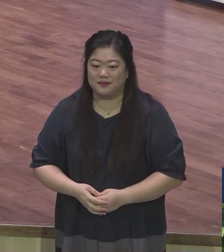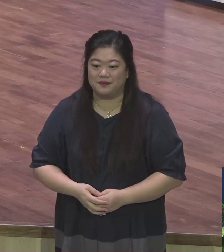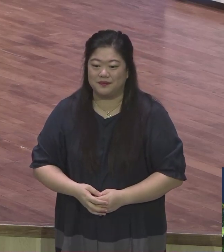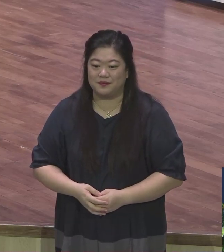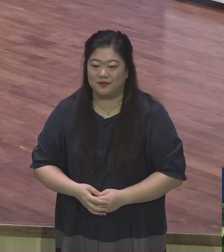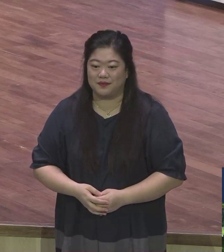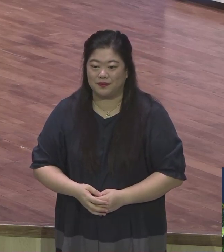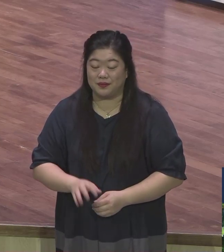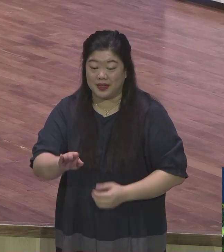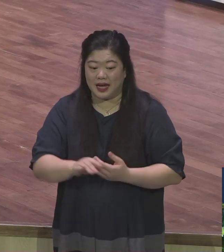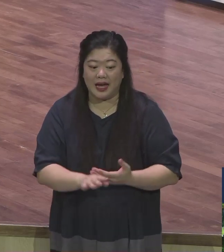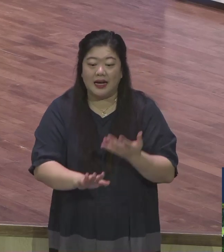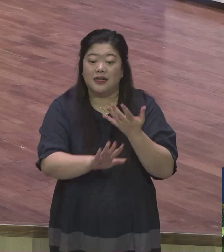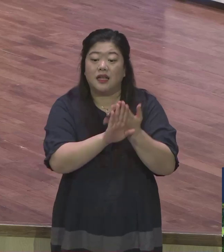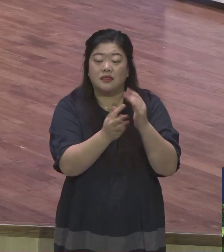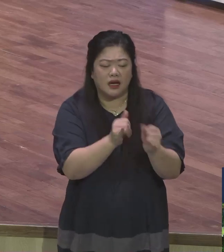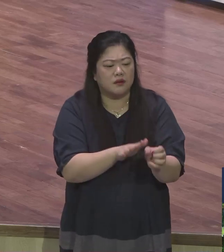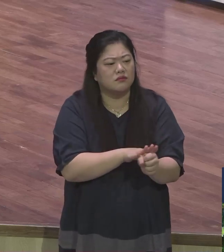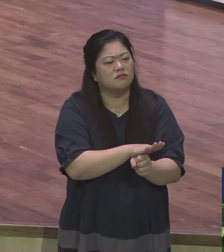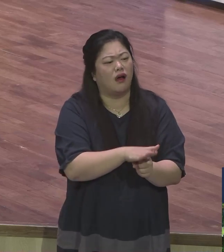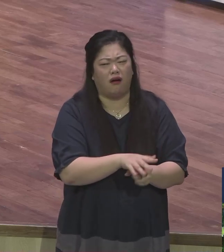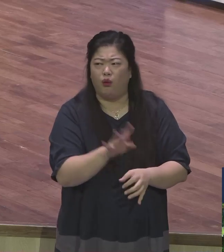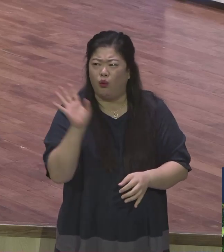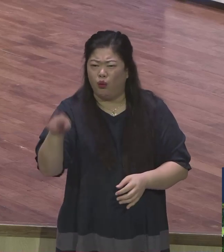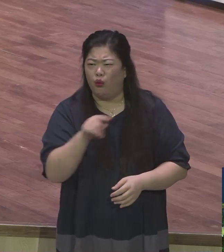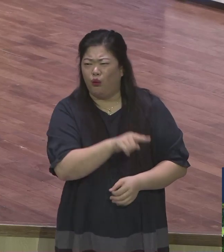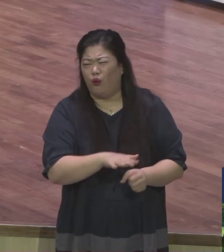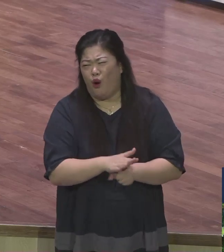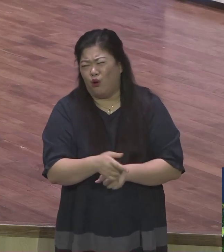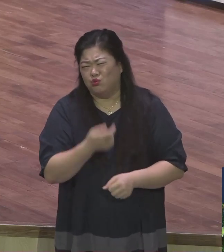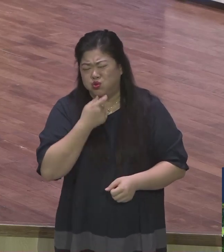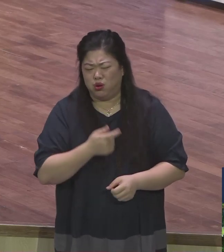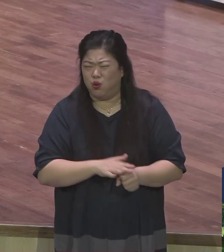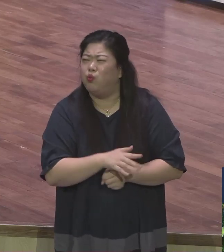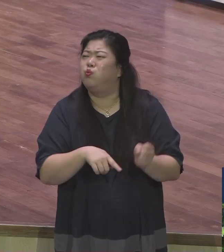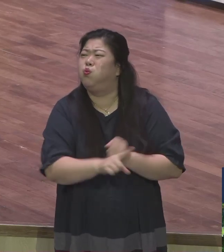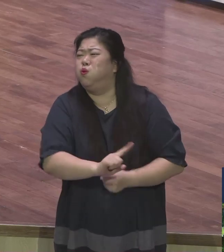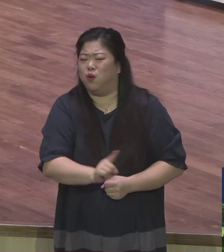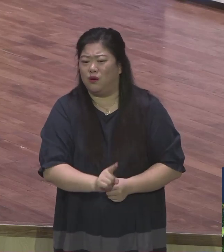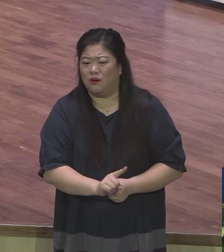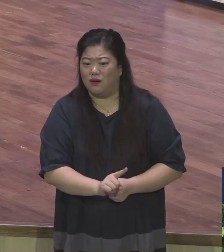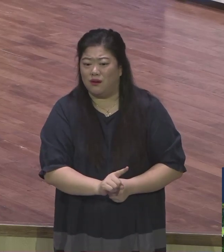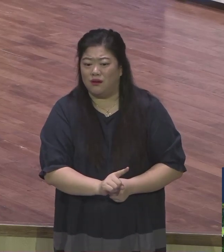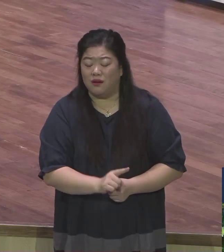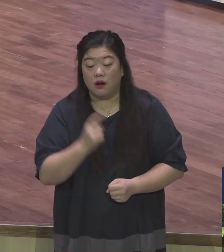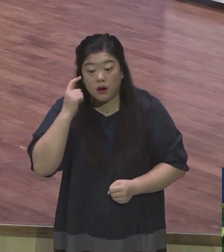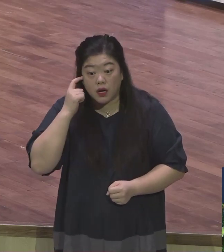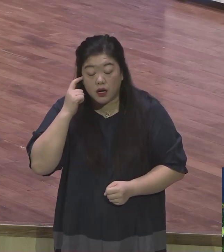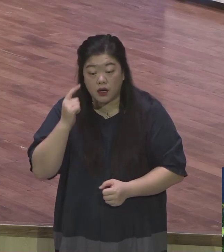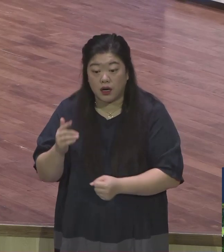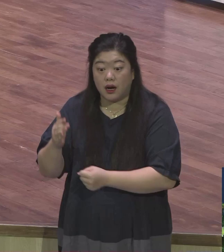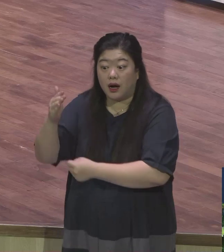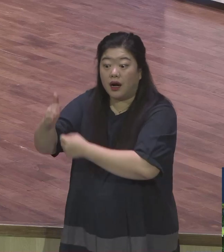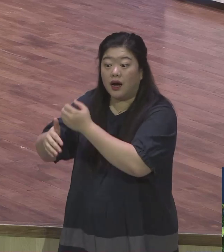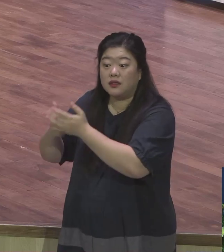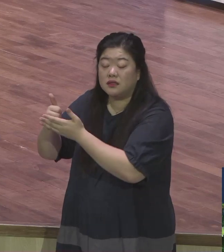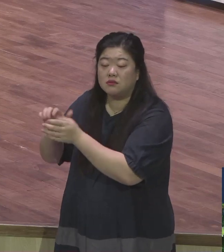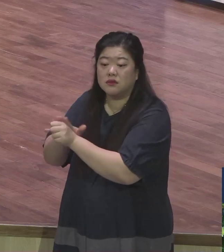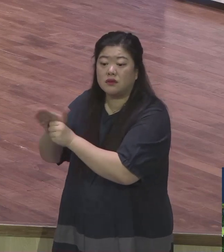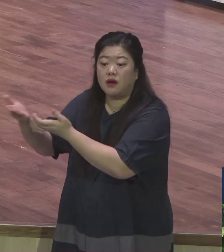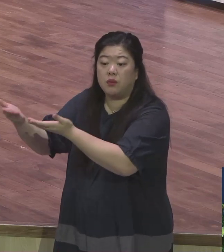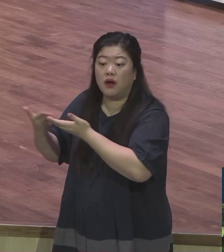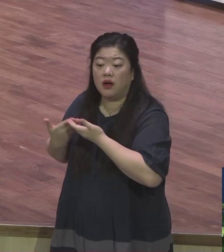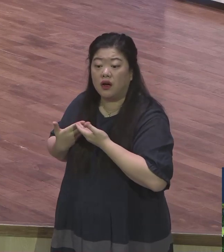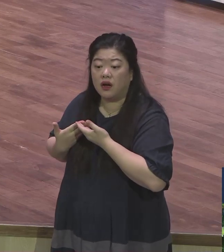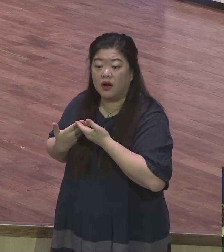사람을 사랑해야 할 근본적 이유가 뭐냐. 하나님의 사랑에 우리가 빚을 줬기